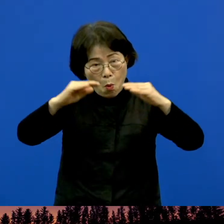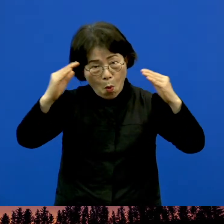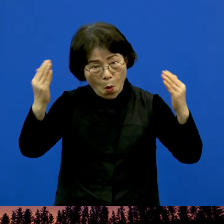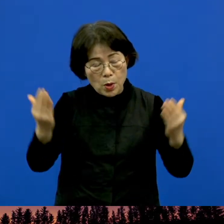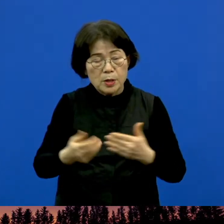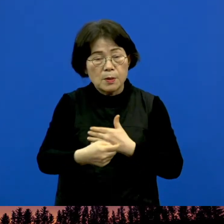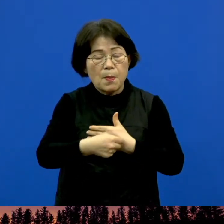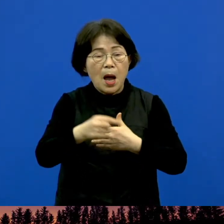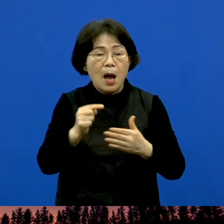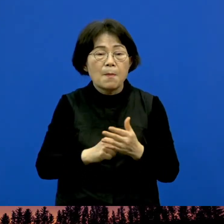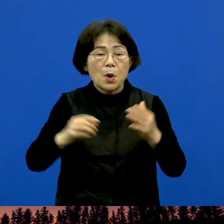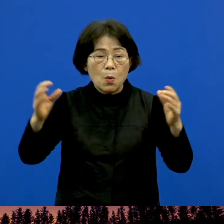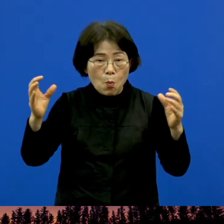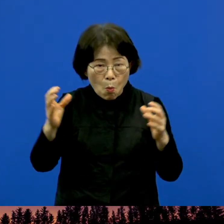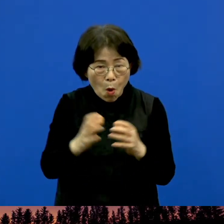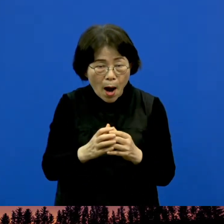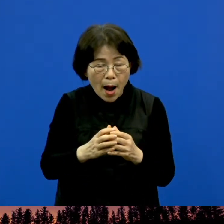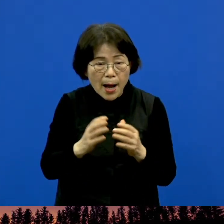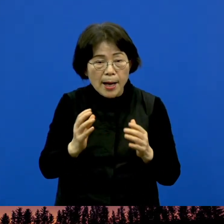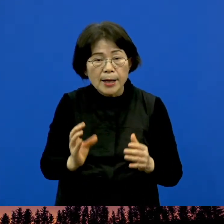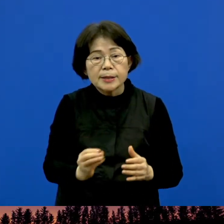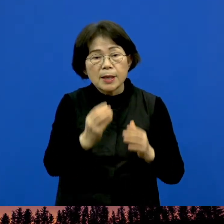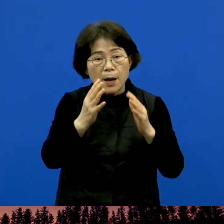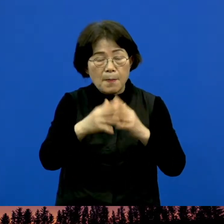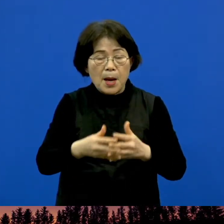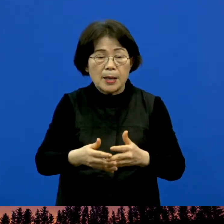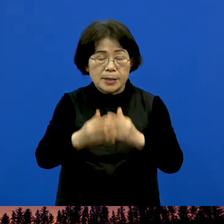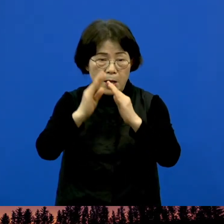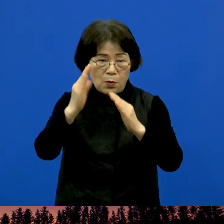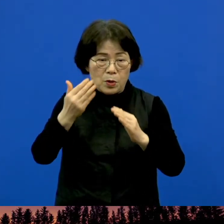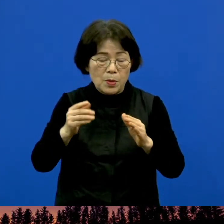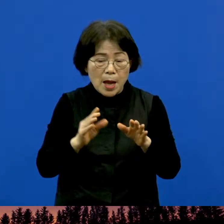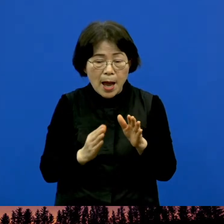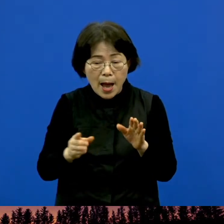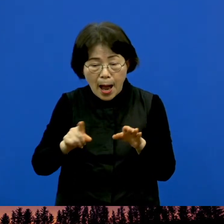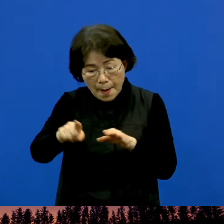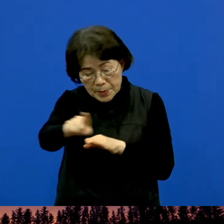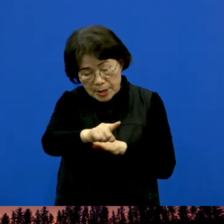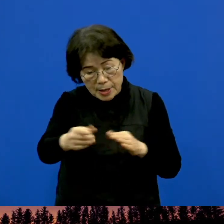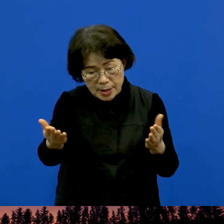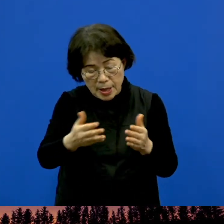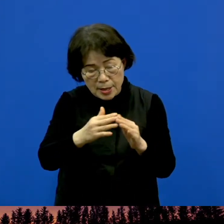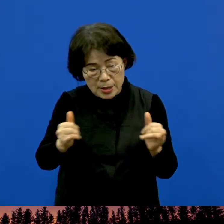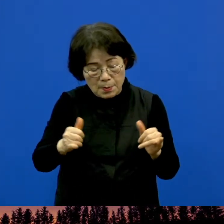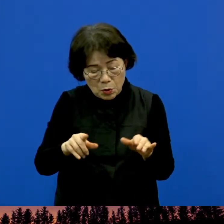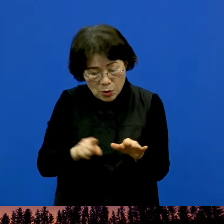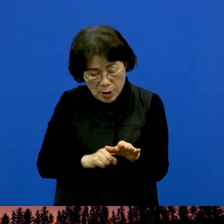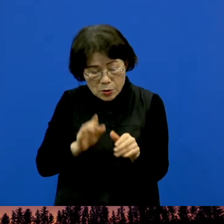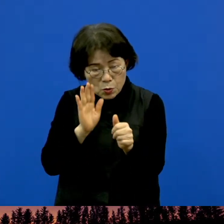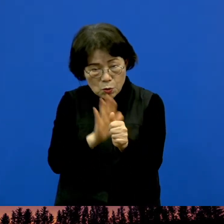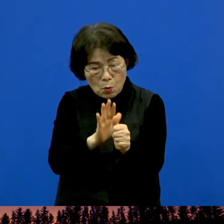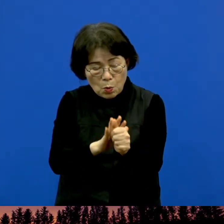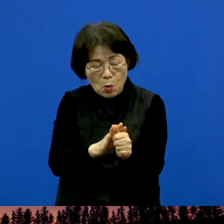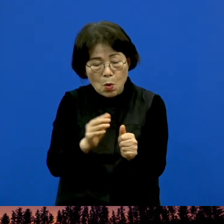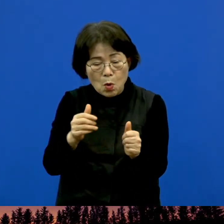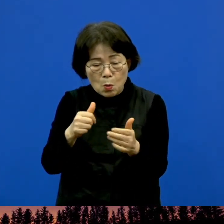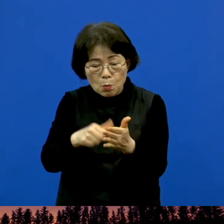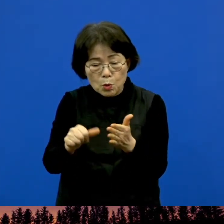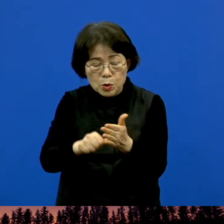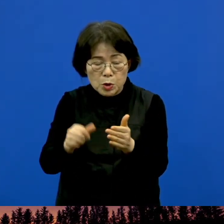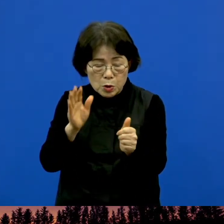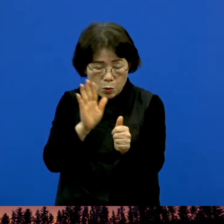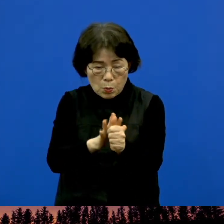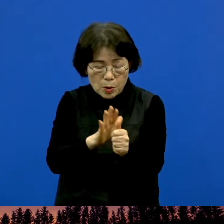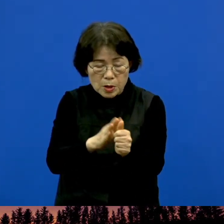오케스트라. 그래서 앞에서 일을 하는 사람이 있고 뒤에서 돕는 사람이 있고 물질로 동력하는 사람이 있고 몸으로 동력하는 사람이